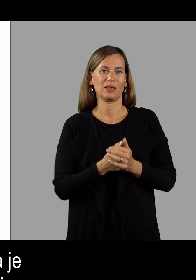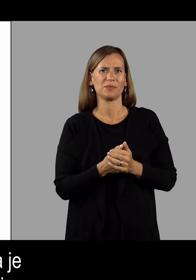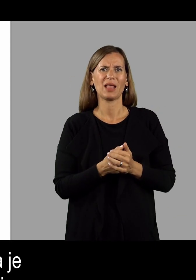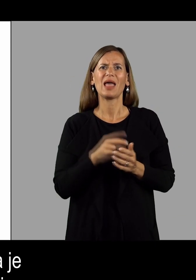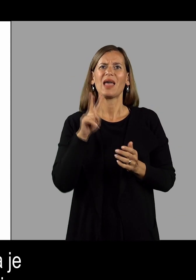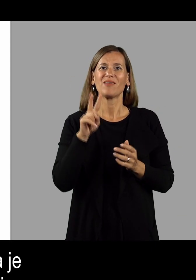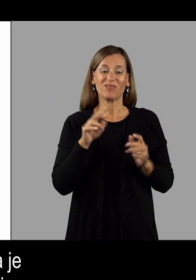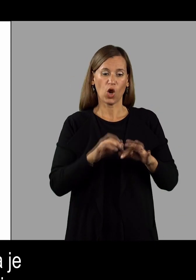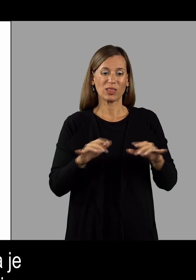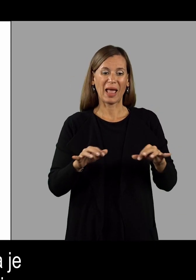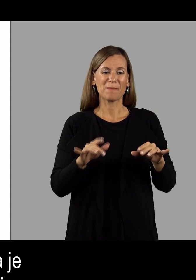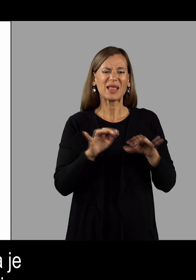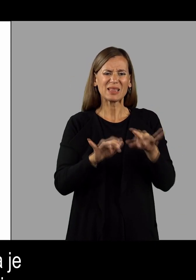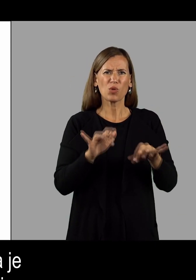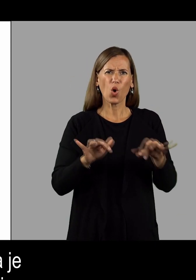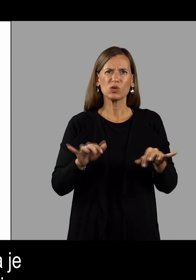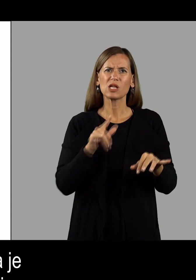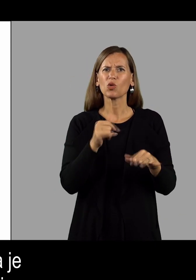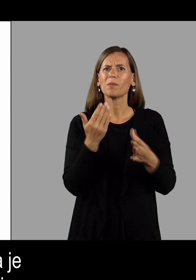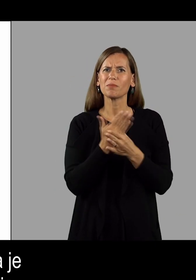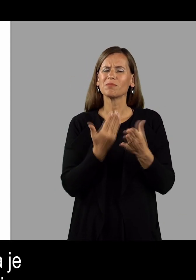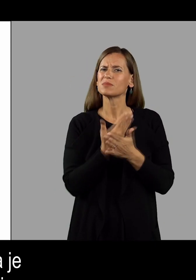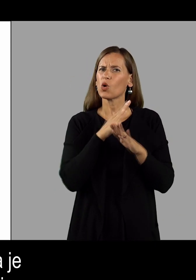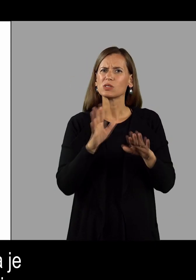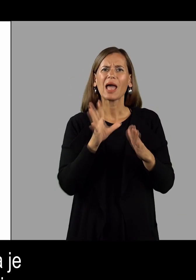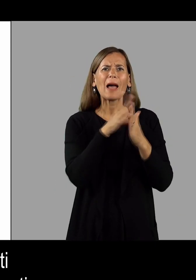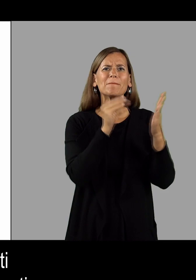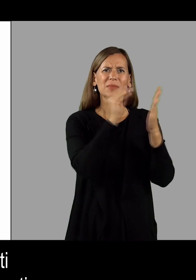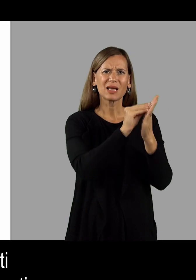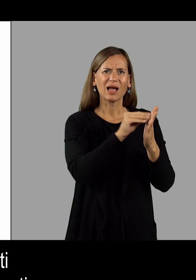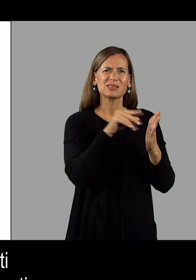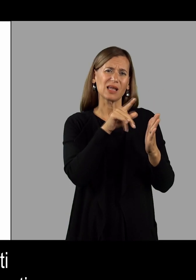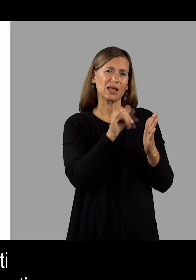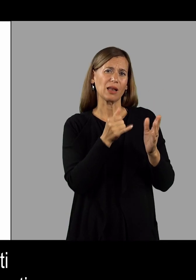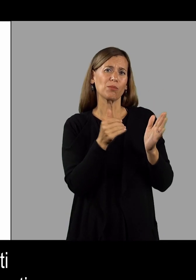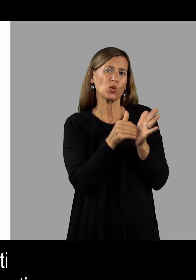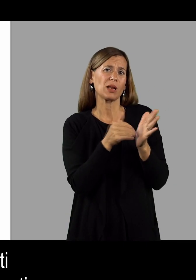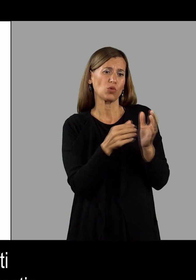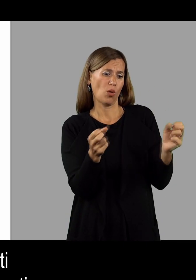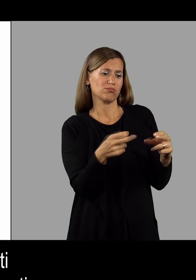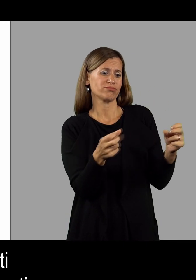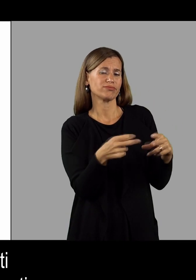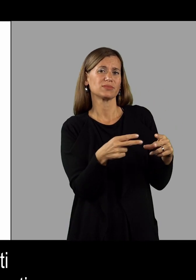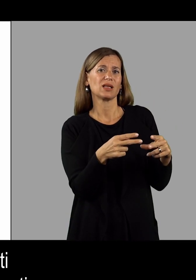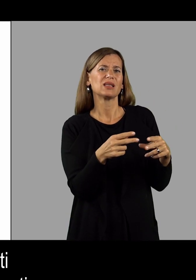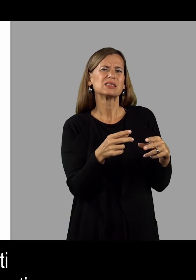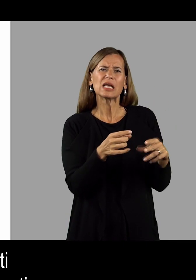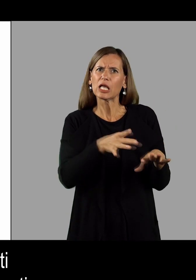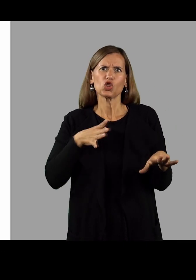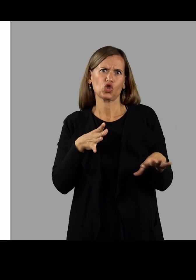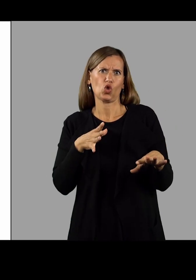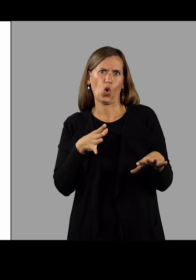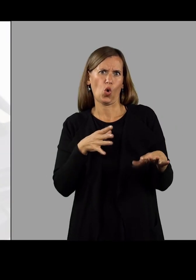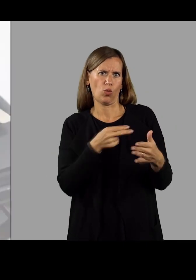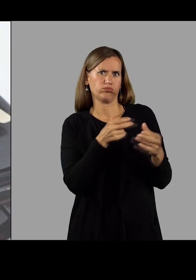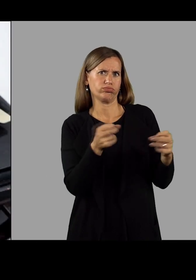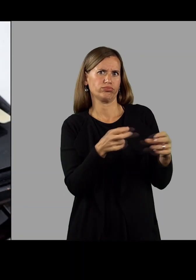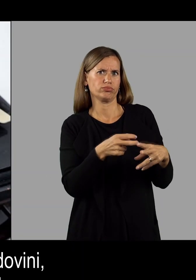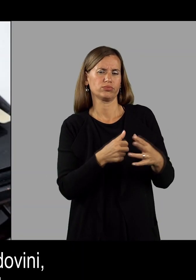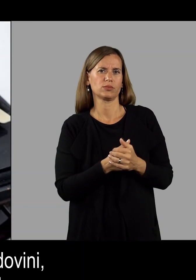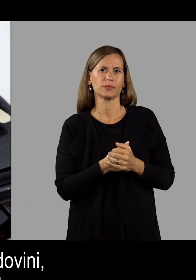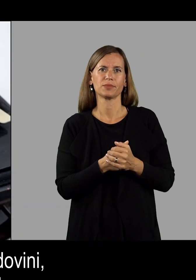Dober dan, lep pozdrav, moje ime je Roman Demir in sem pobudnik in organizator za vpeljavo Velotype sistema za podnaslavljanje v